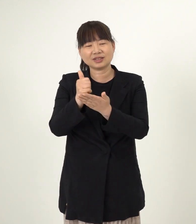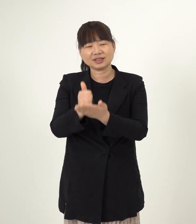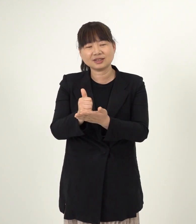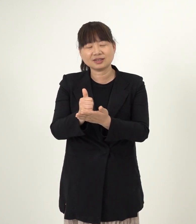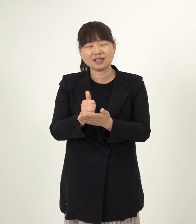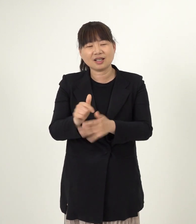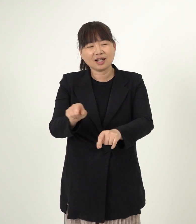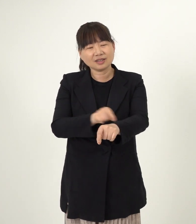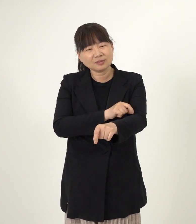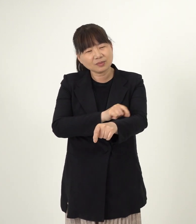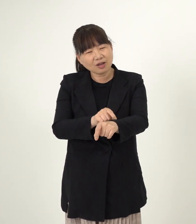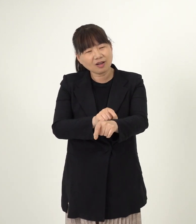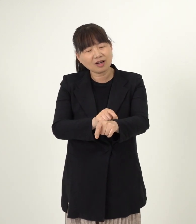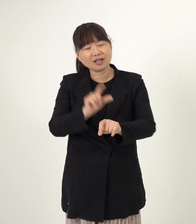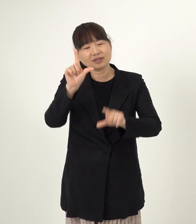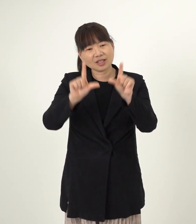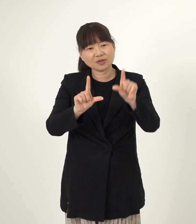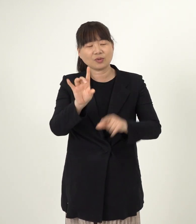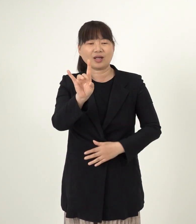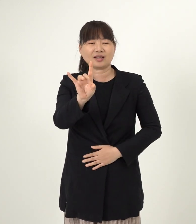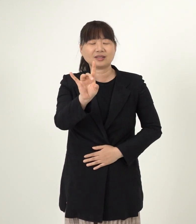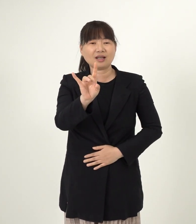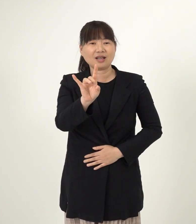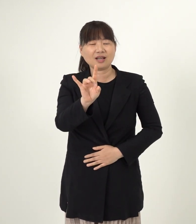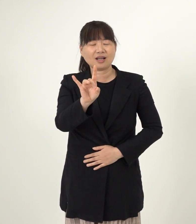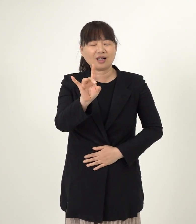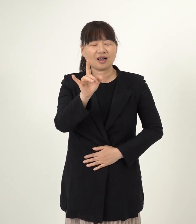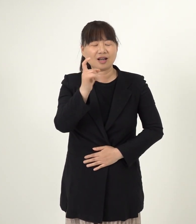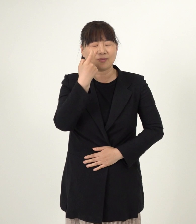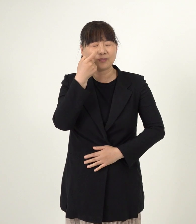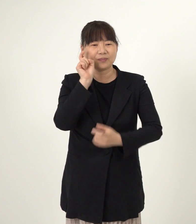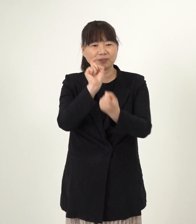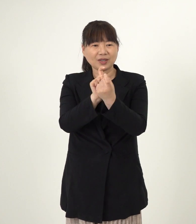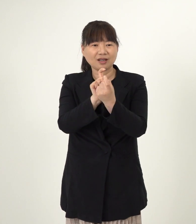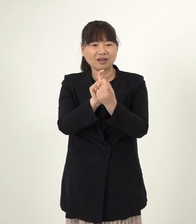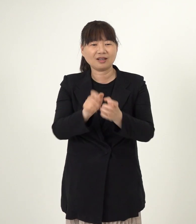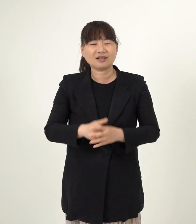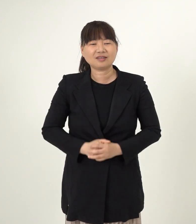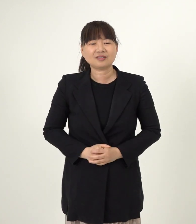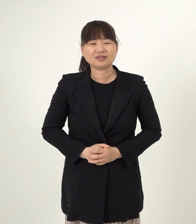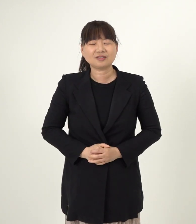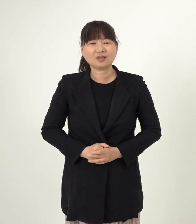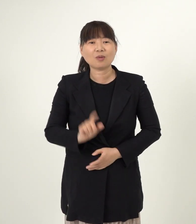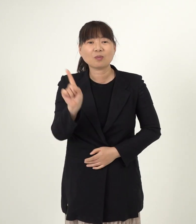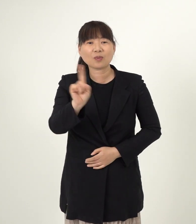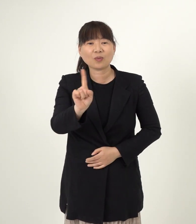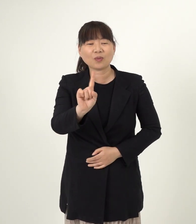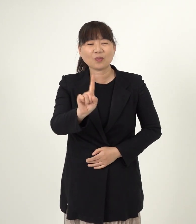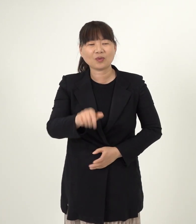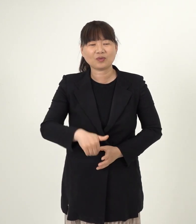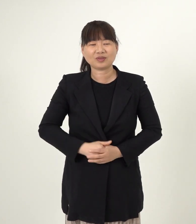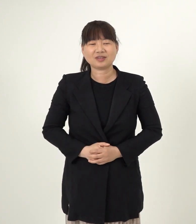아주 특이한 태도 하나가 눈에 들어와요. 그게 뭘까요?